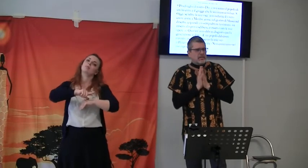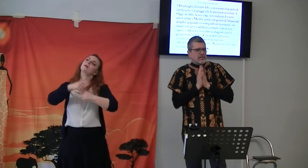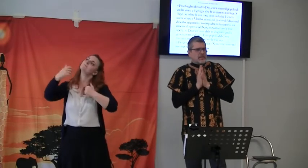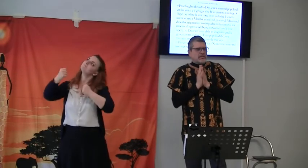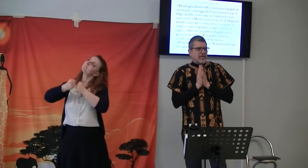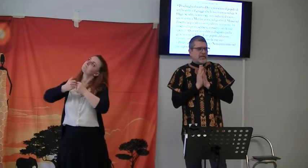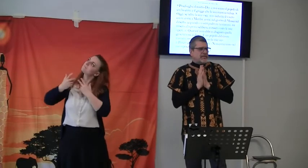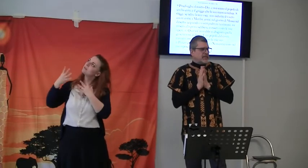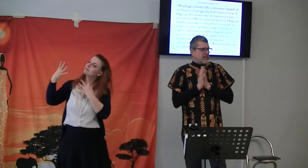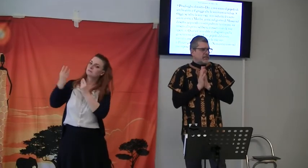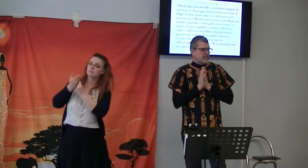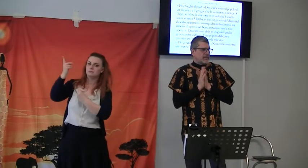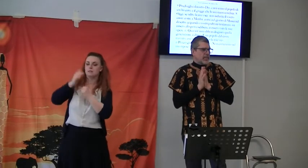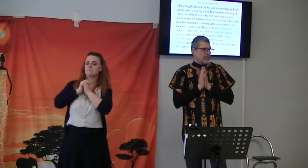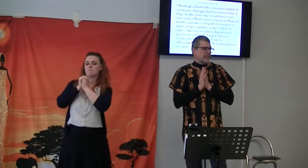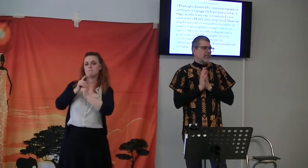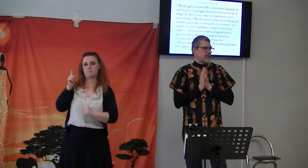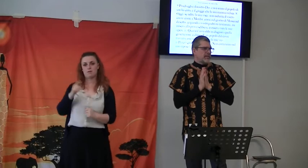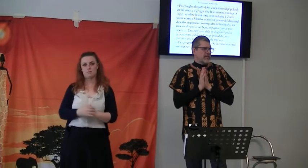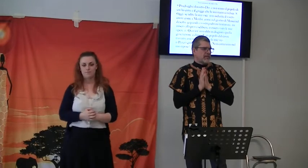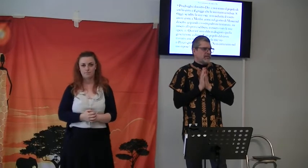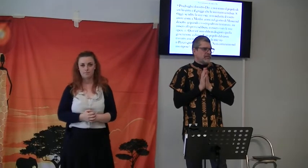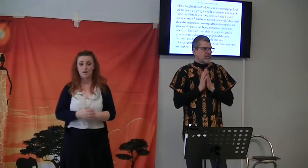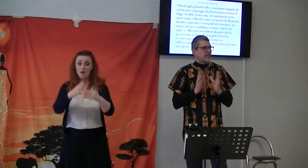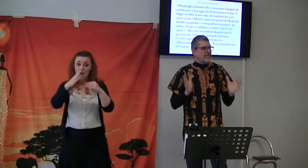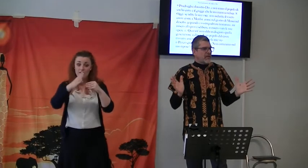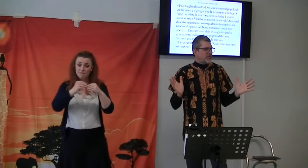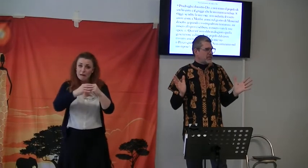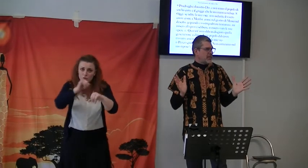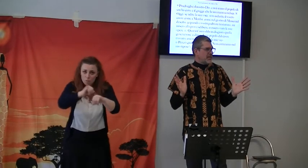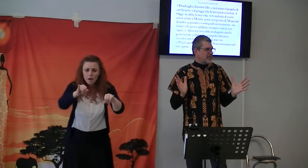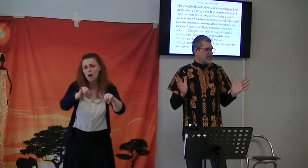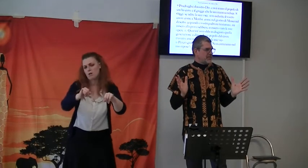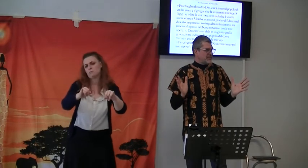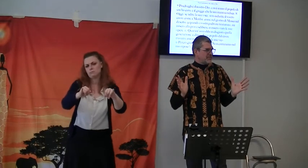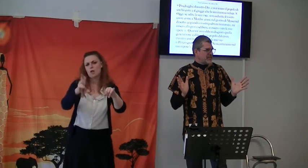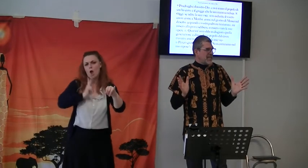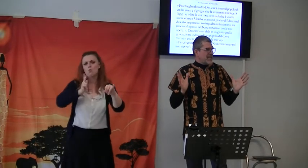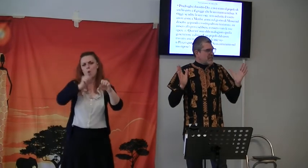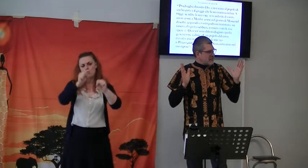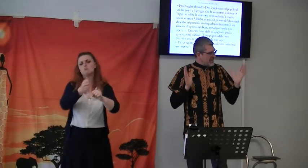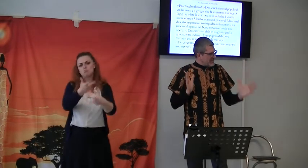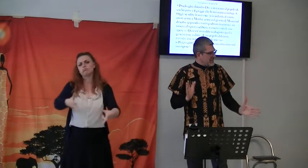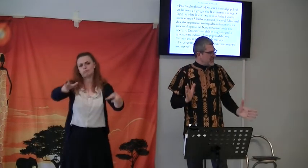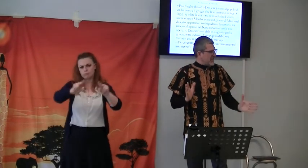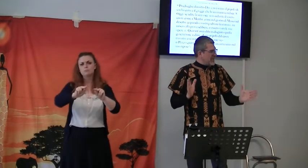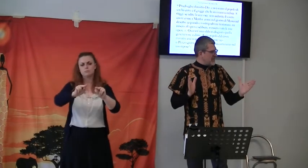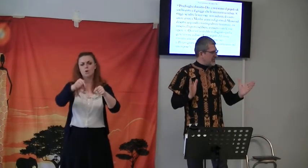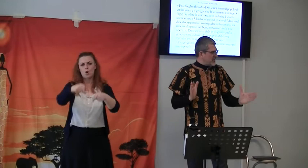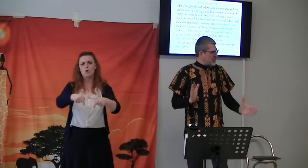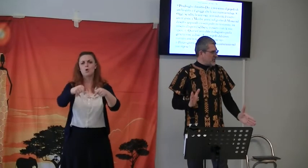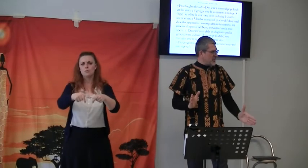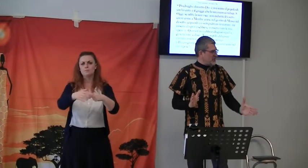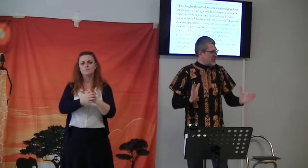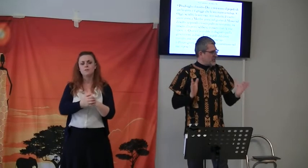sorelle, non è che è finita. Possiamo sempre rimediare. Confessiamo i nostri peccati a Dio. perché è scritto che Egli è